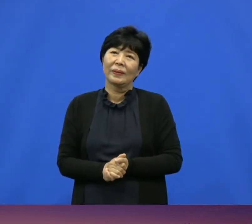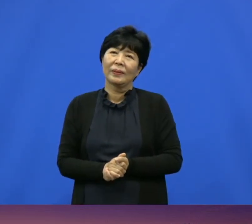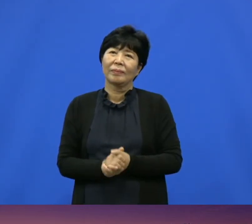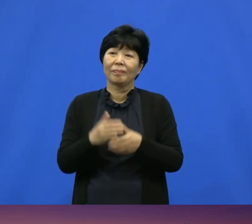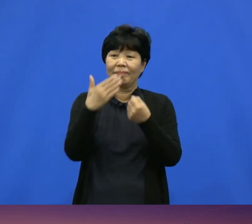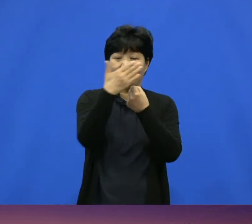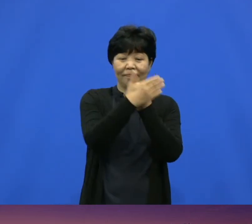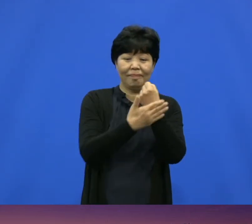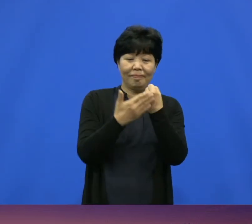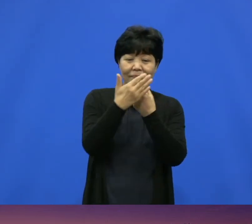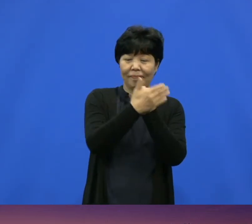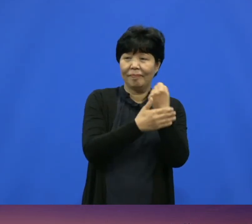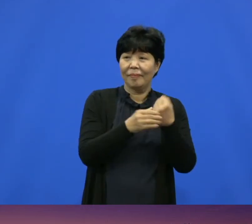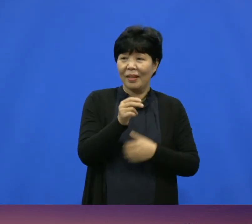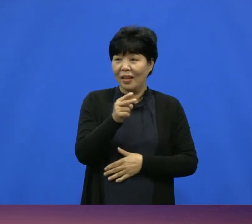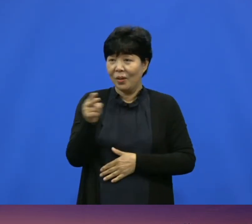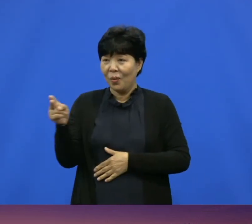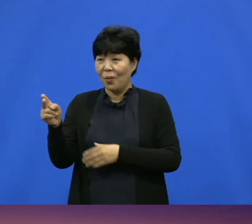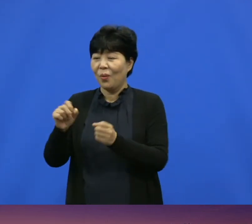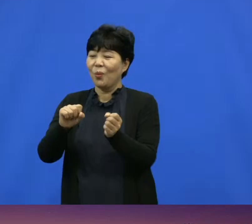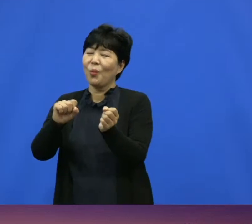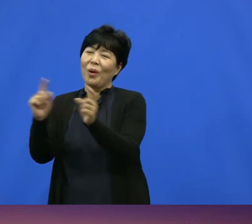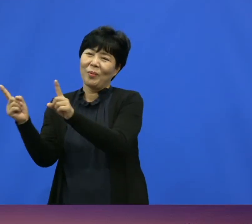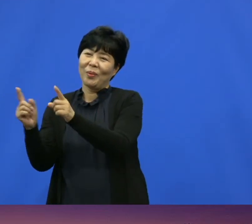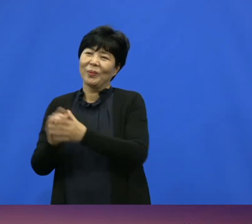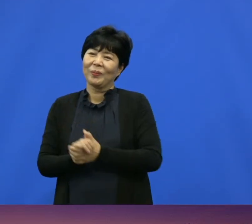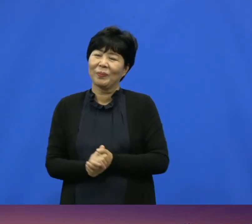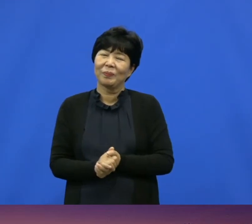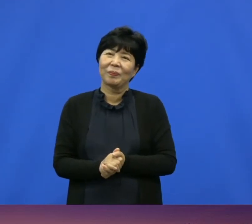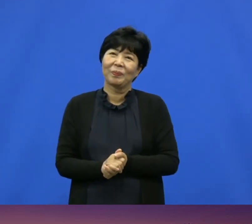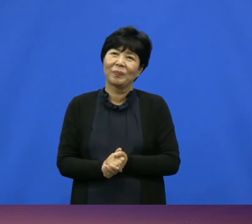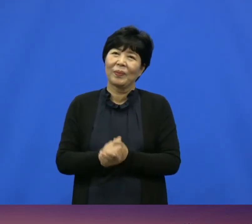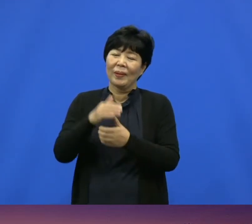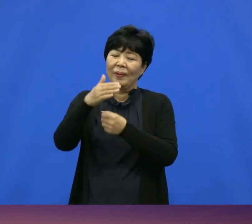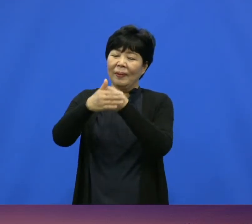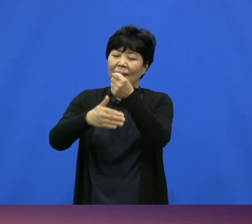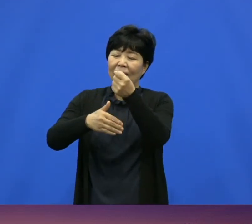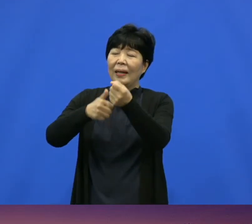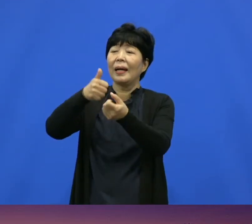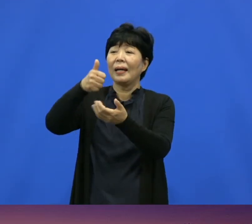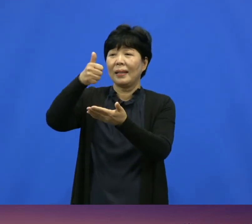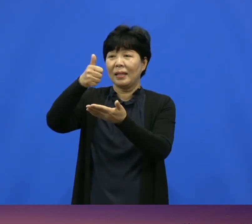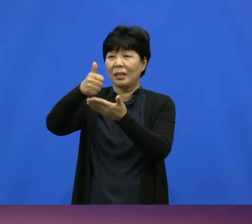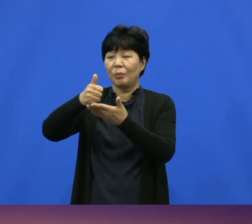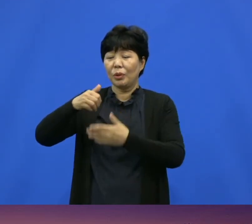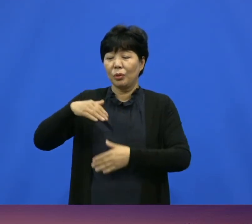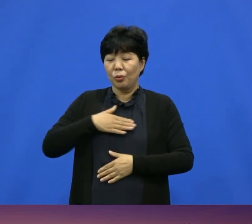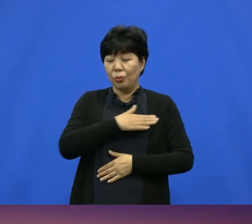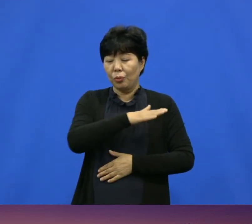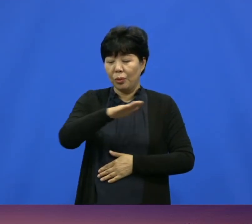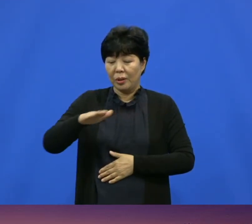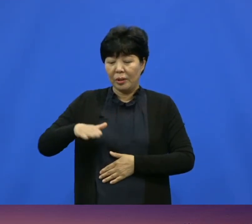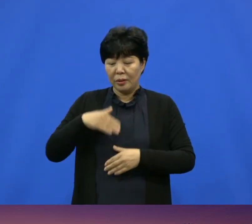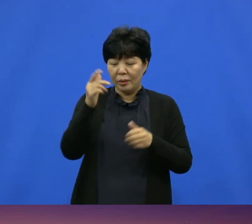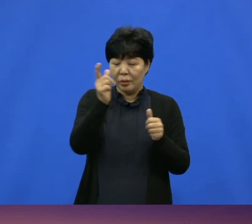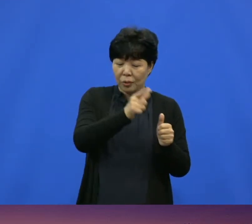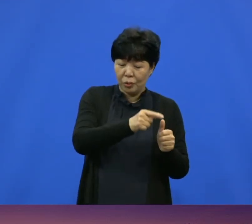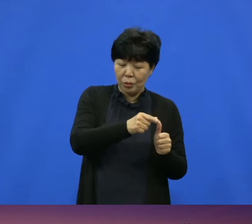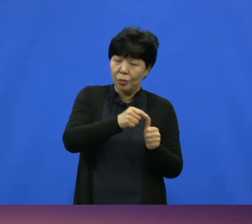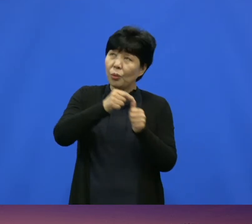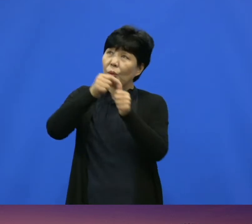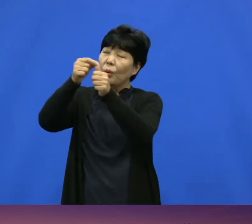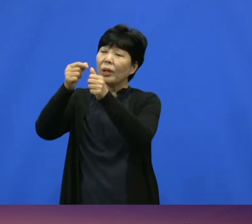하나님 우리를 무가치하다고 말씀하지 않습니다. 하나님이 받아들여 주셨다는 걸 뭘 의미할까요? 나는